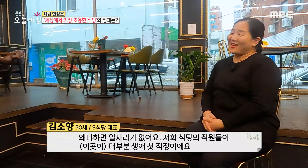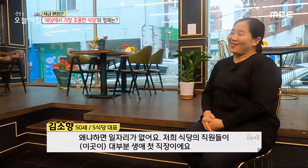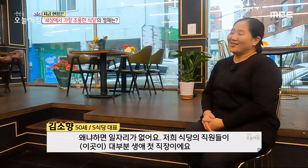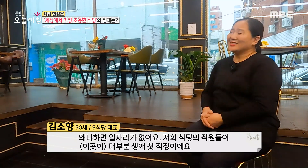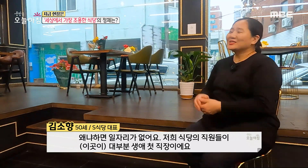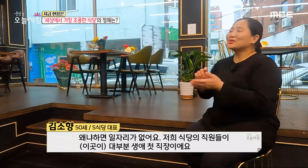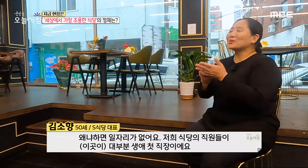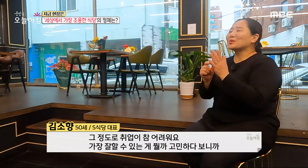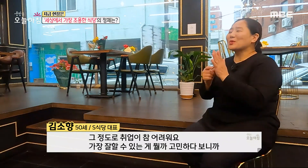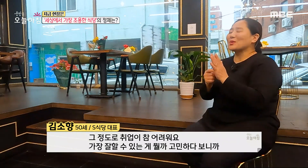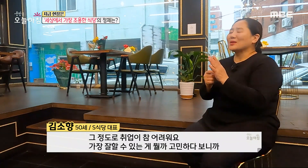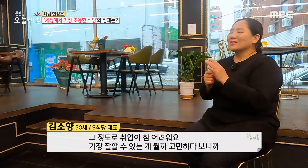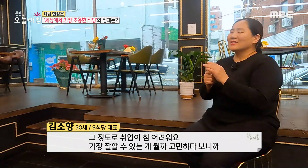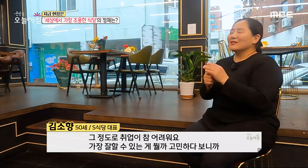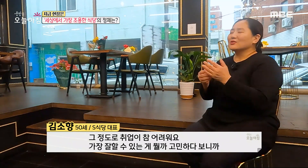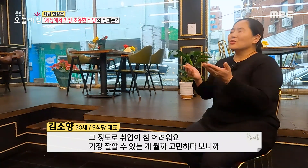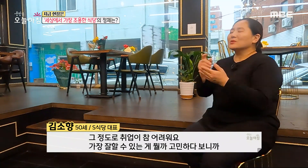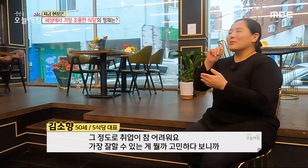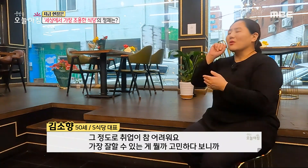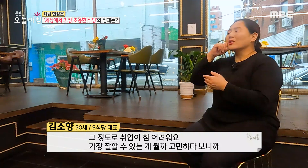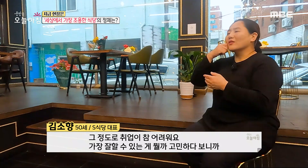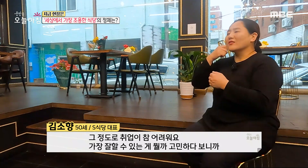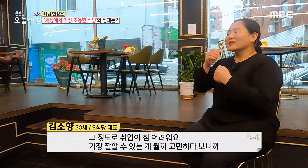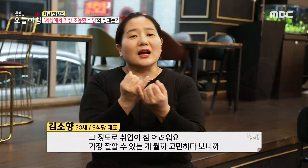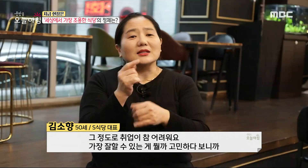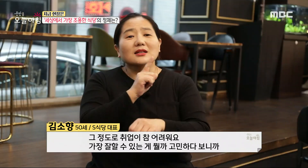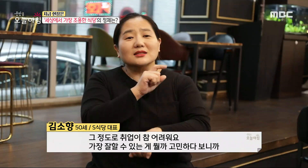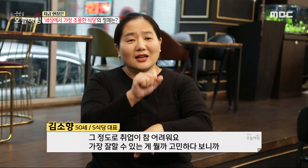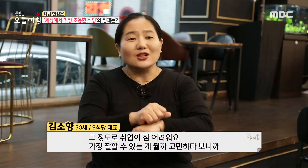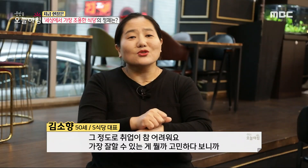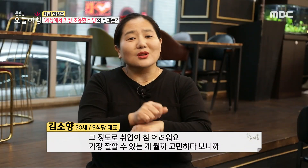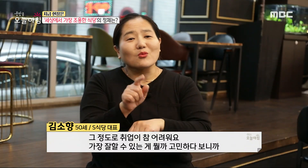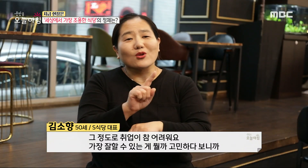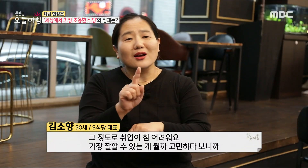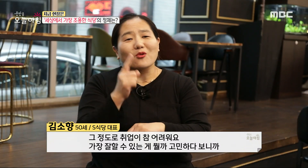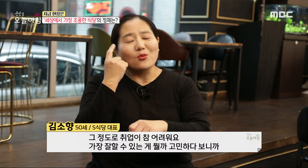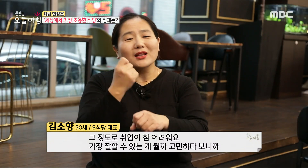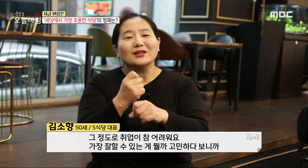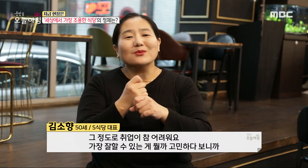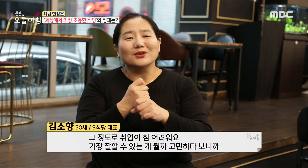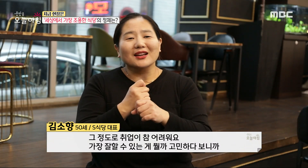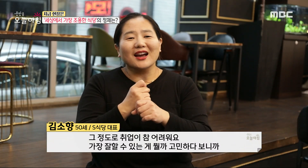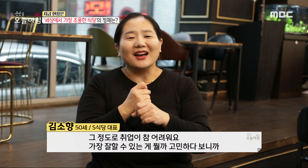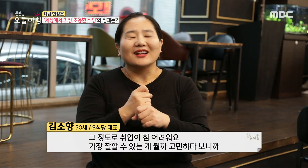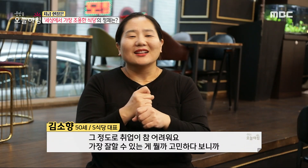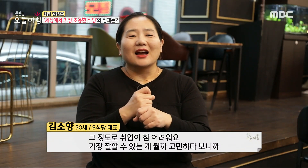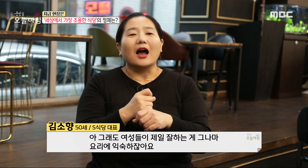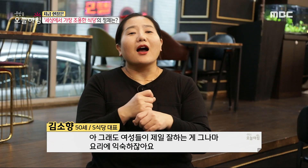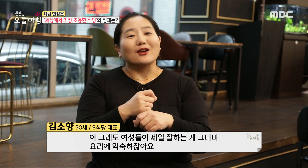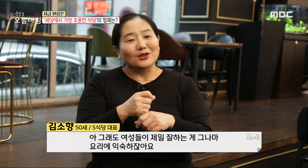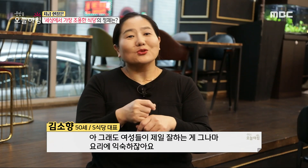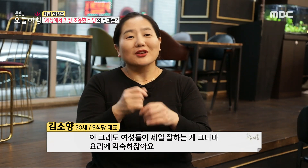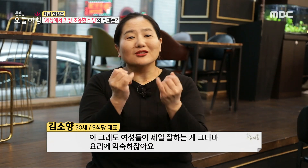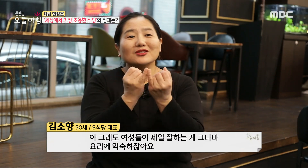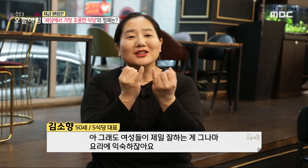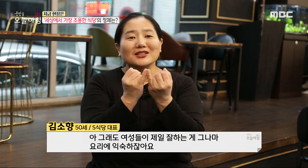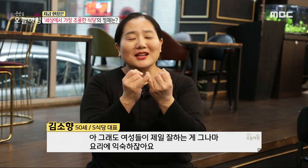첫 직장이에요. 그 정도로 취업이 참 어려워요. 가장 잘할 수 있는 게 뭘까 고민하다 보니까 그래도 여성들이 제일